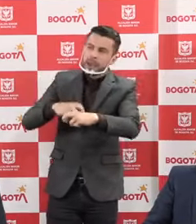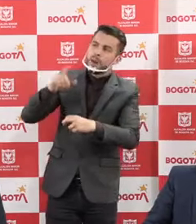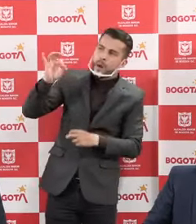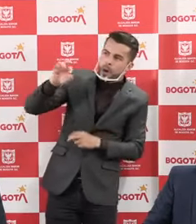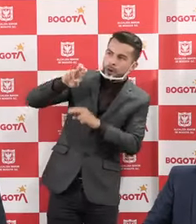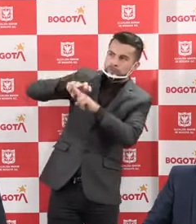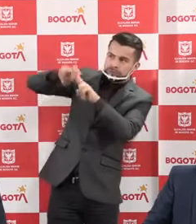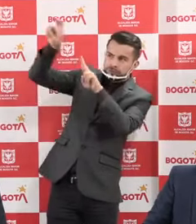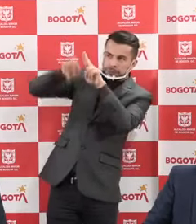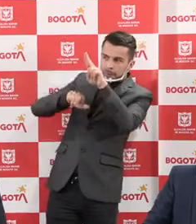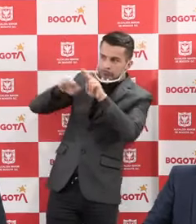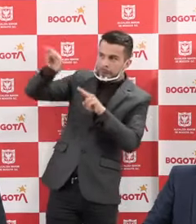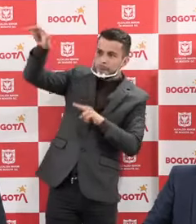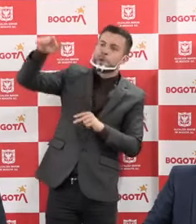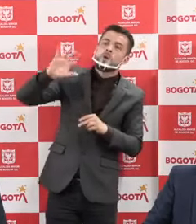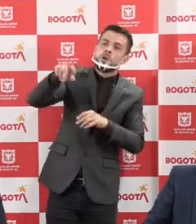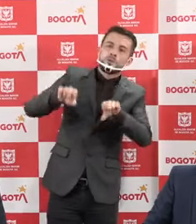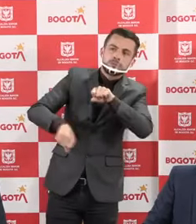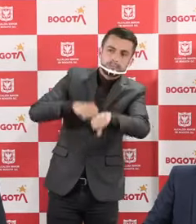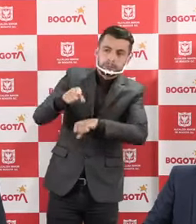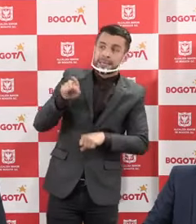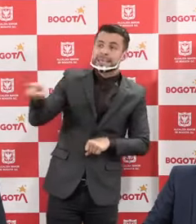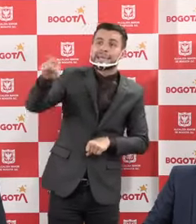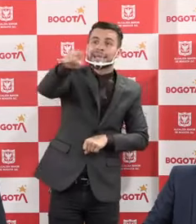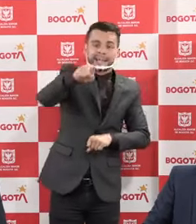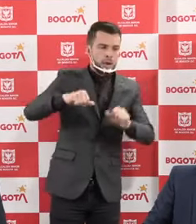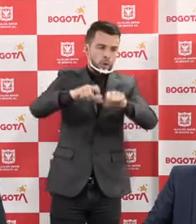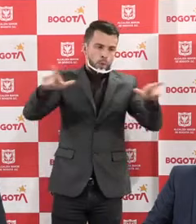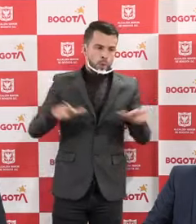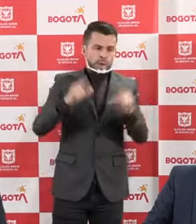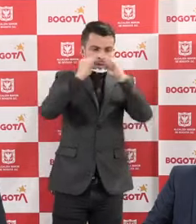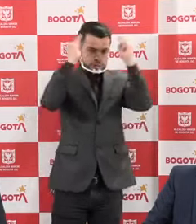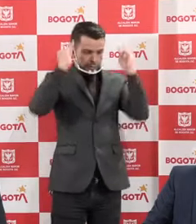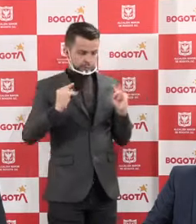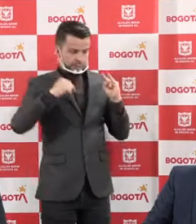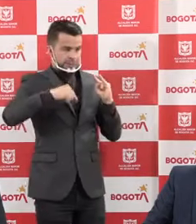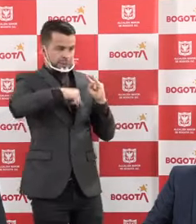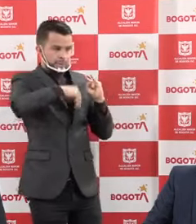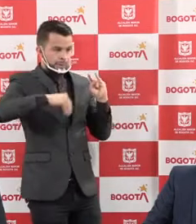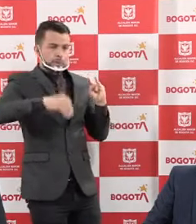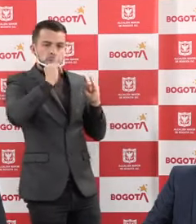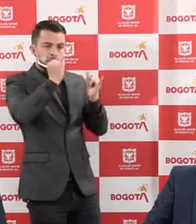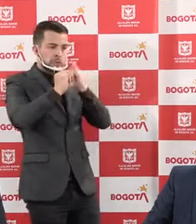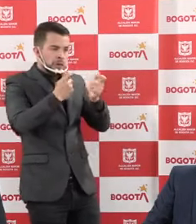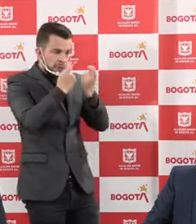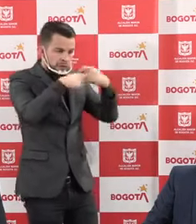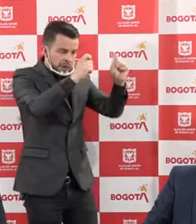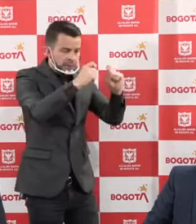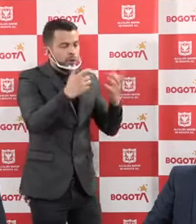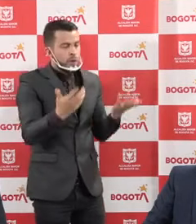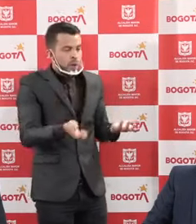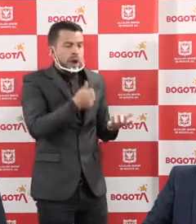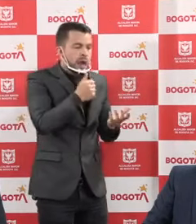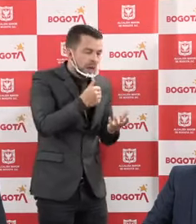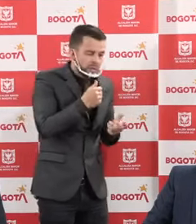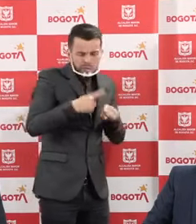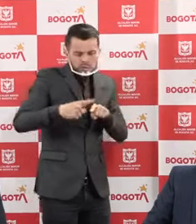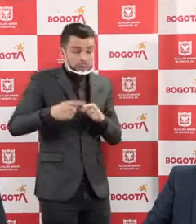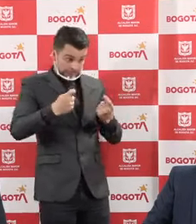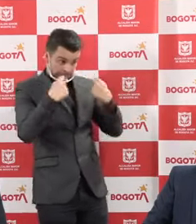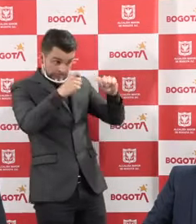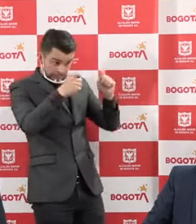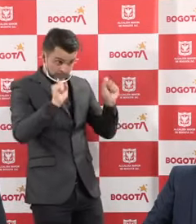de esta en estos momentos esta viene trabajando la definición de los protocolos de seguridad y que actividades al interior